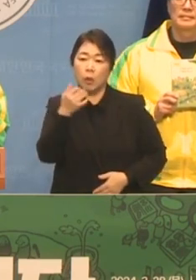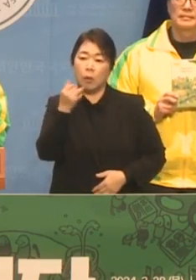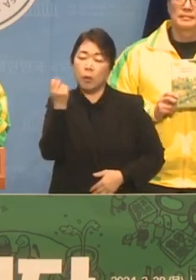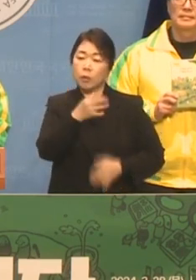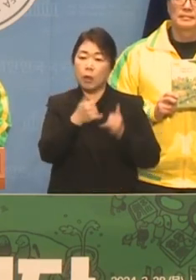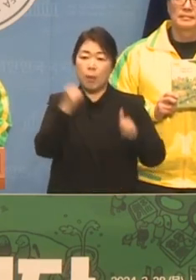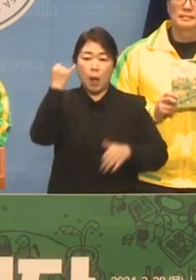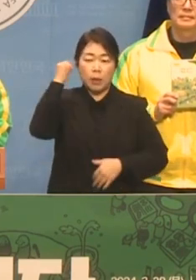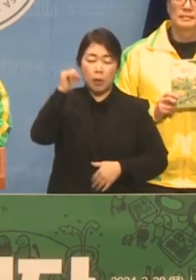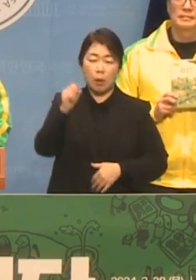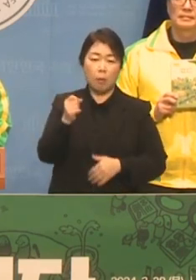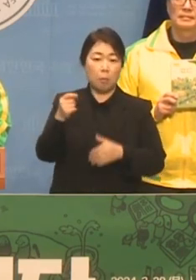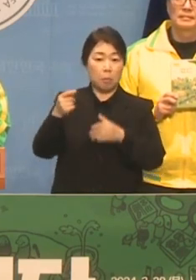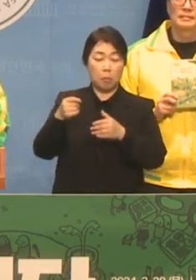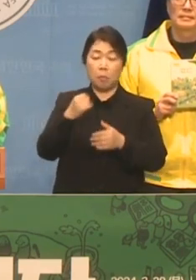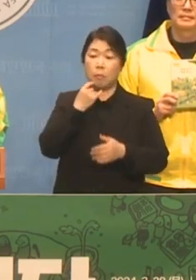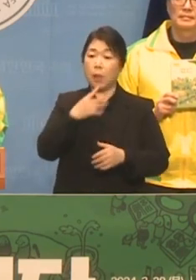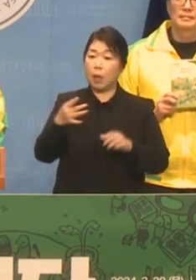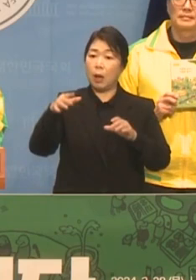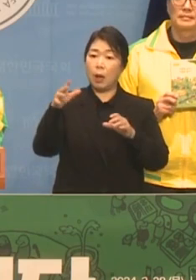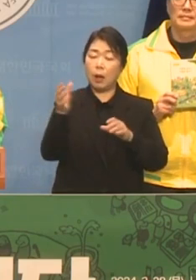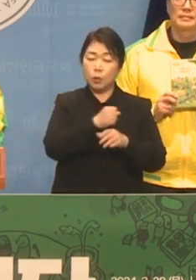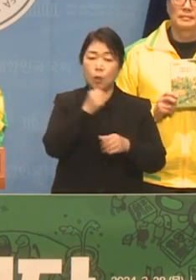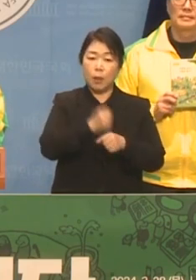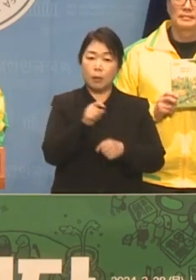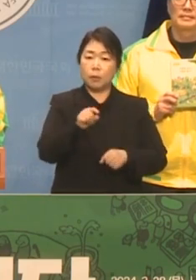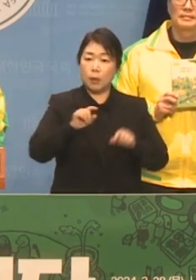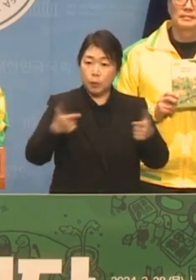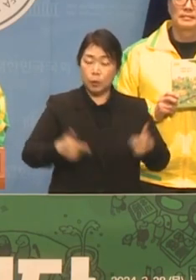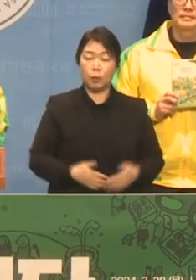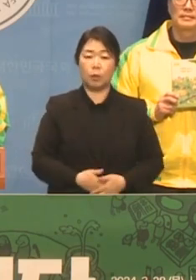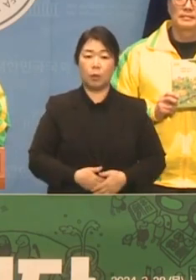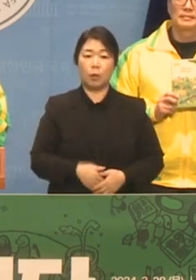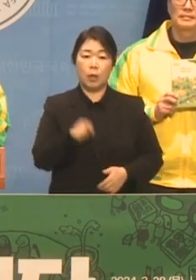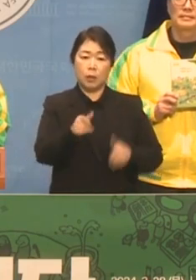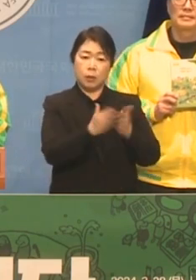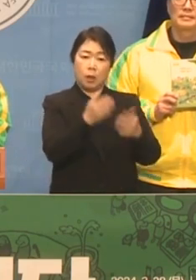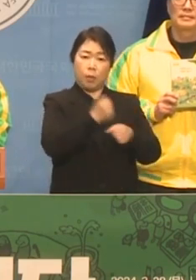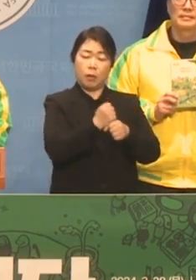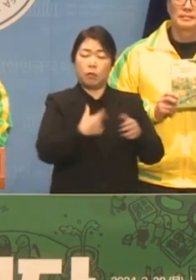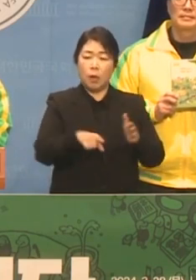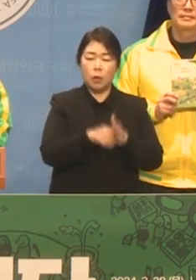공약은 더더욱 아닙니다이 시간을 비로 공약집 발간 위해서